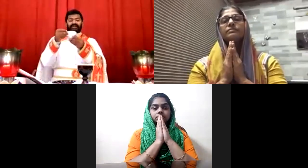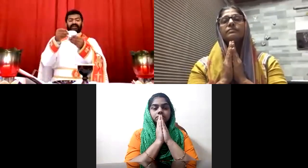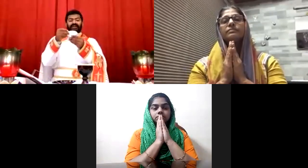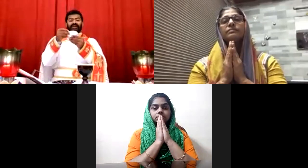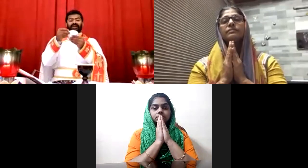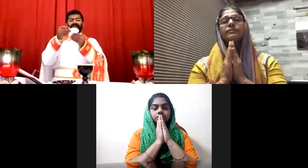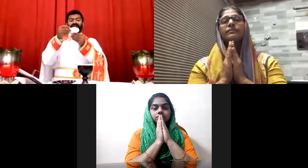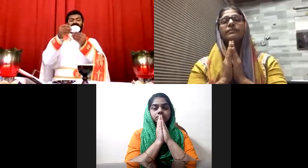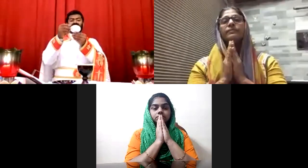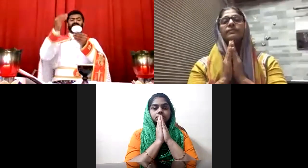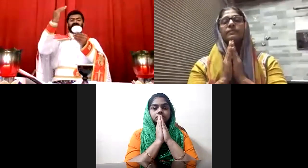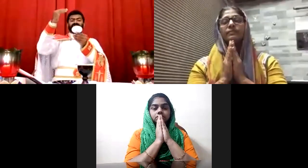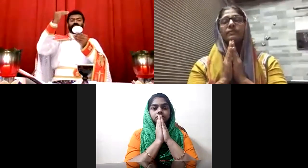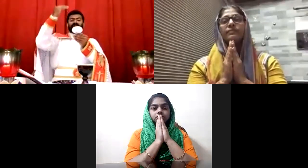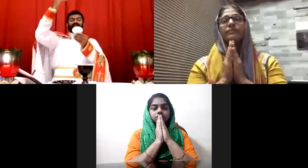അപ്പമെടുത്ത്